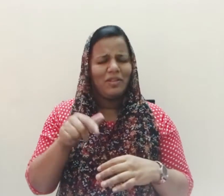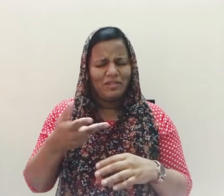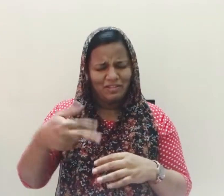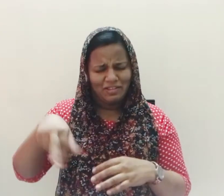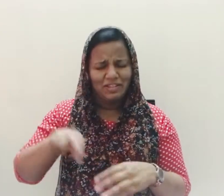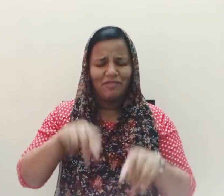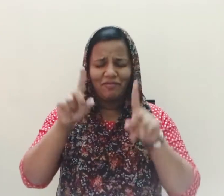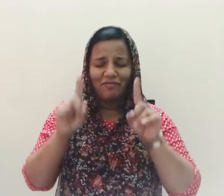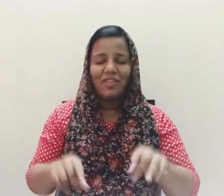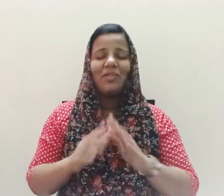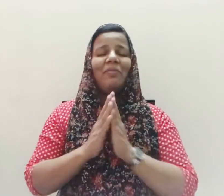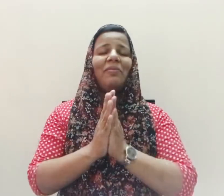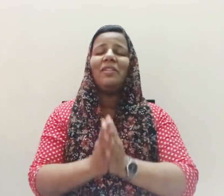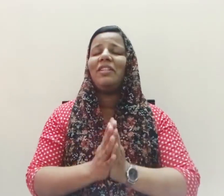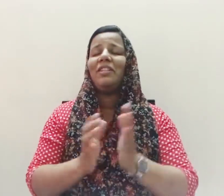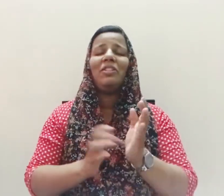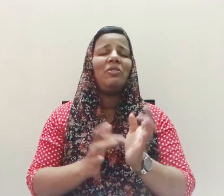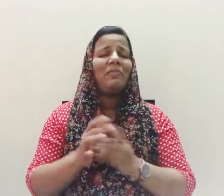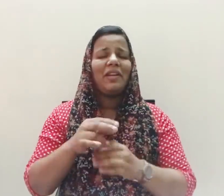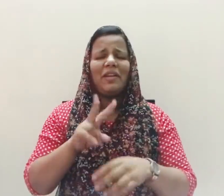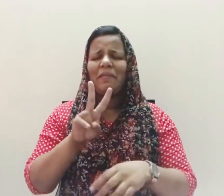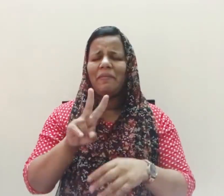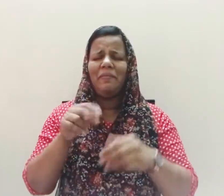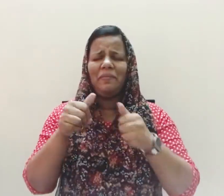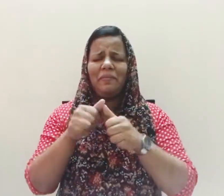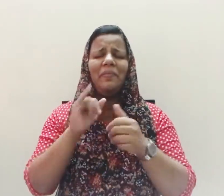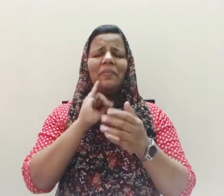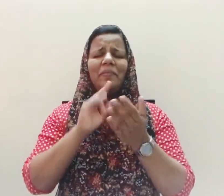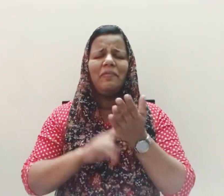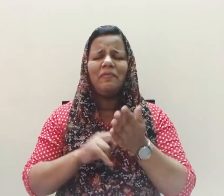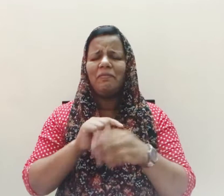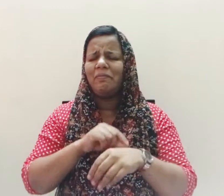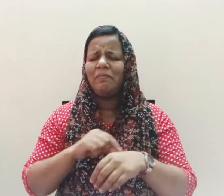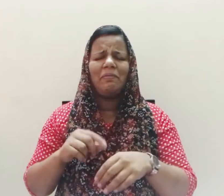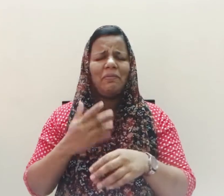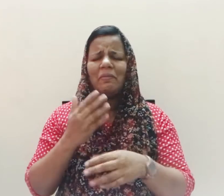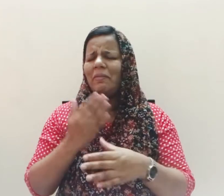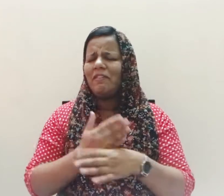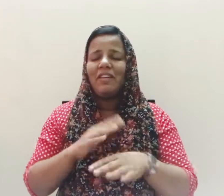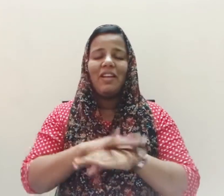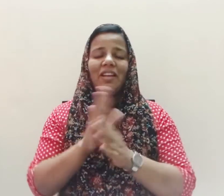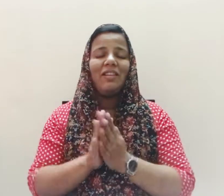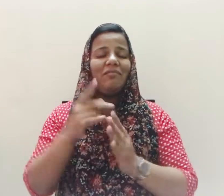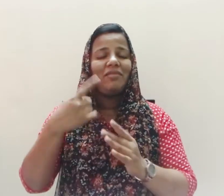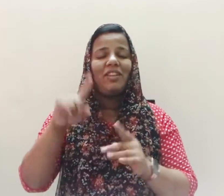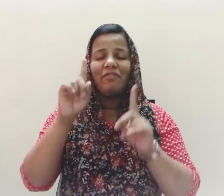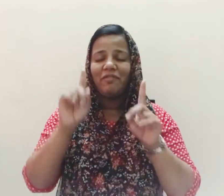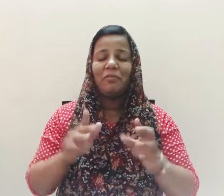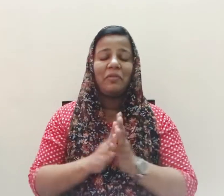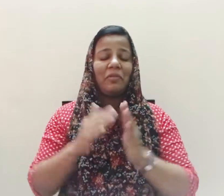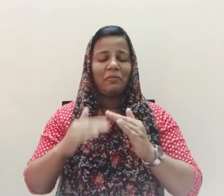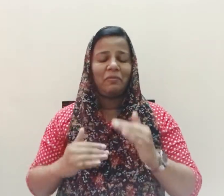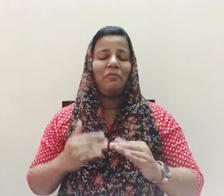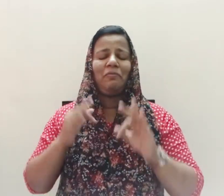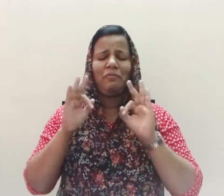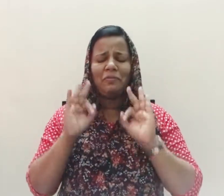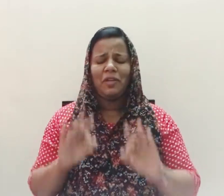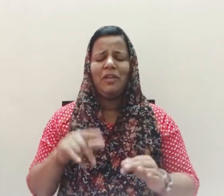കണ്ണിൻ്റെ കാഴ്ച മടങ്ങി വരട്ടെ. കണ്ണിലേക്കുള്ള ഞരമ്പുകളുടെ പ്രവർത്തനം യേശുവിൻ്റെ നാമത്തിൽ ഏറ്റവും ഭംഗിയായി നടക്കട്ടെ.